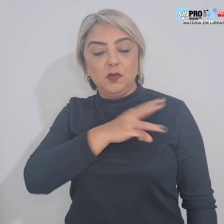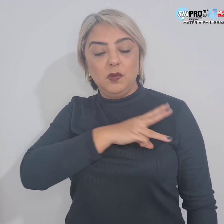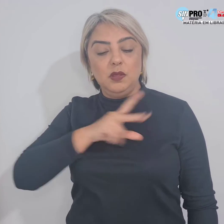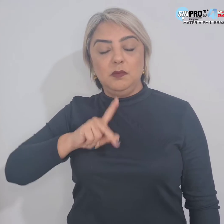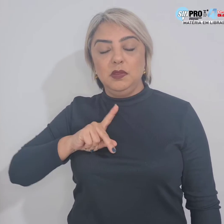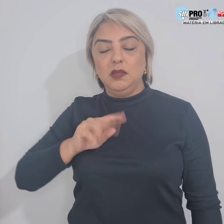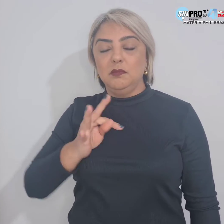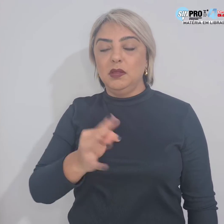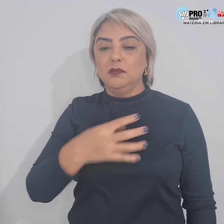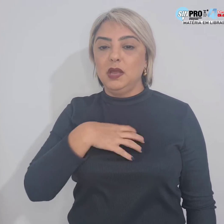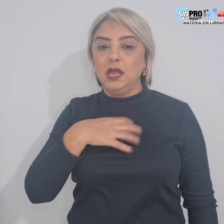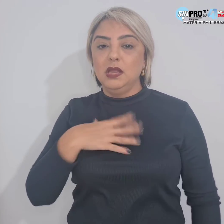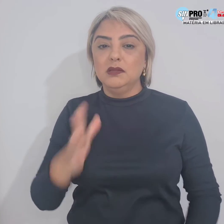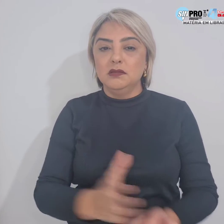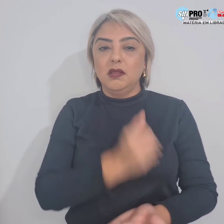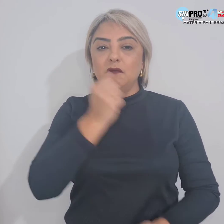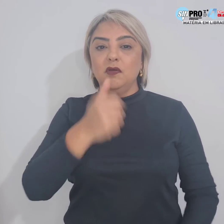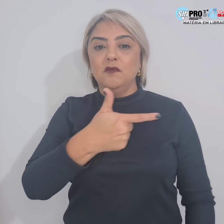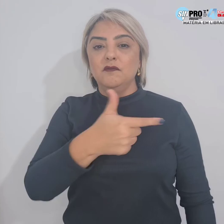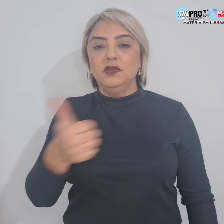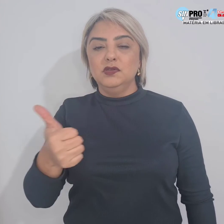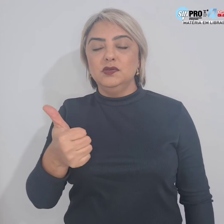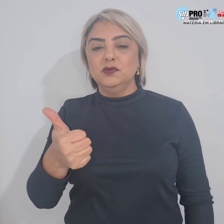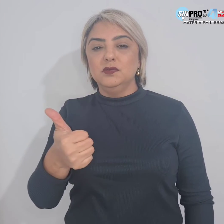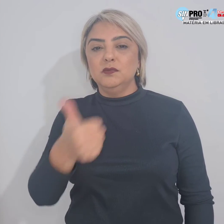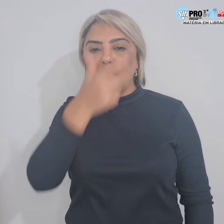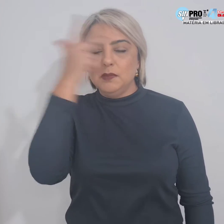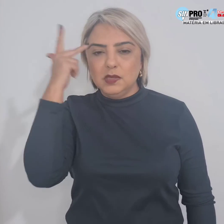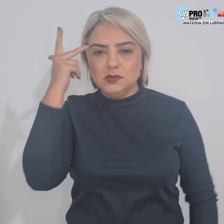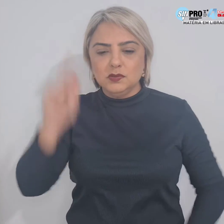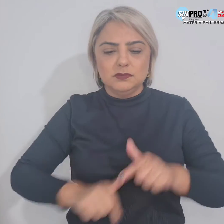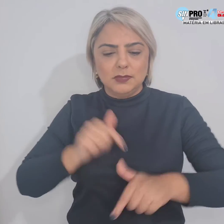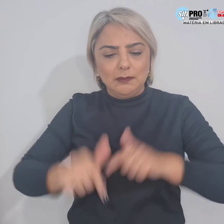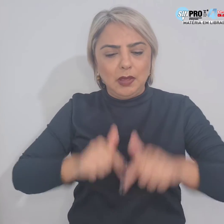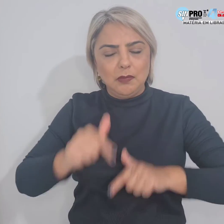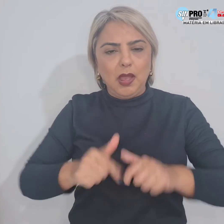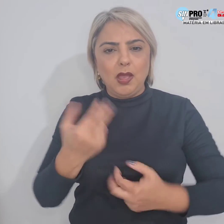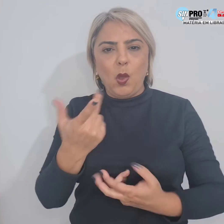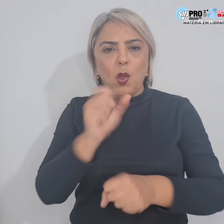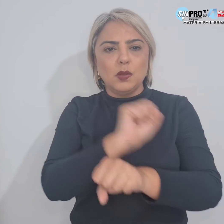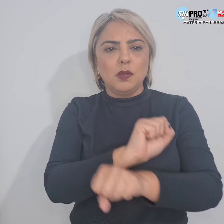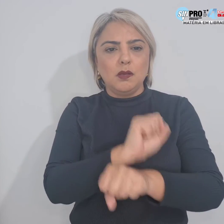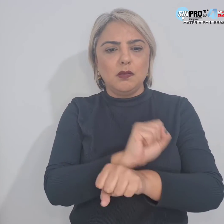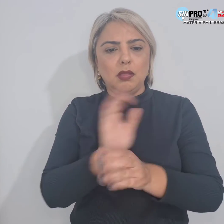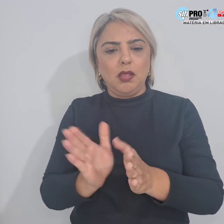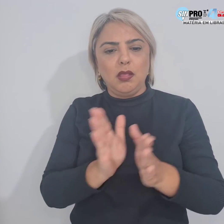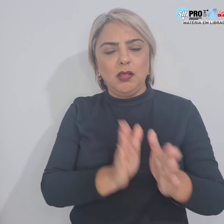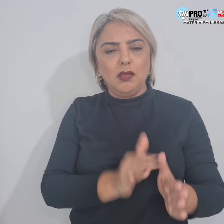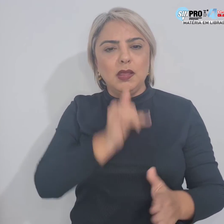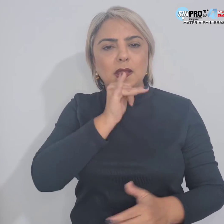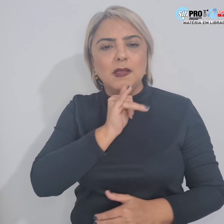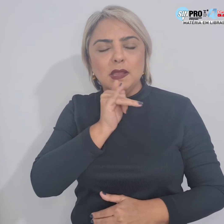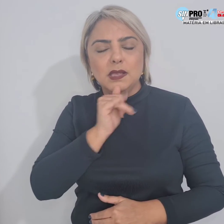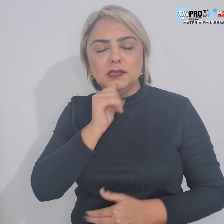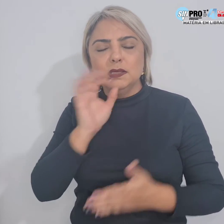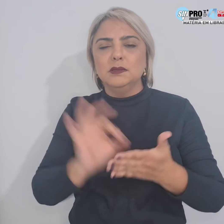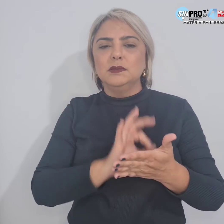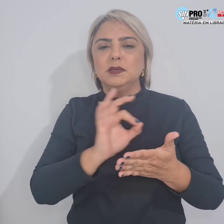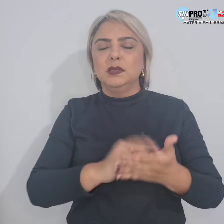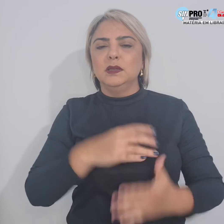MPT baiano resgatou 21 pessoas da situação. A maior parte dos casos está registrada na